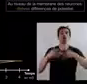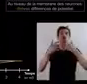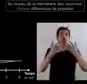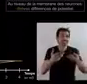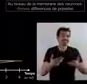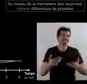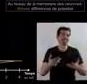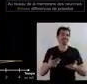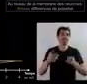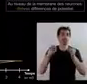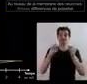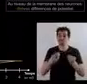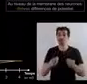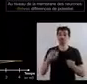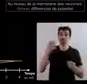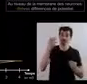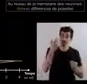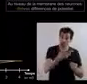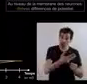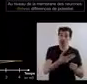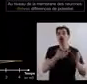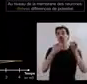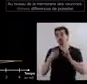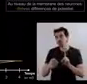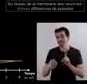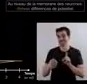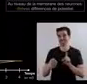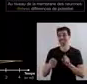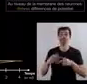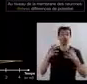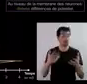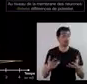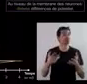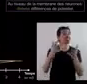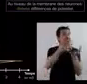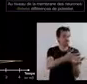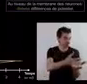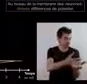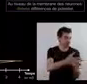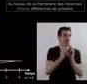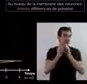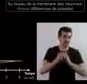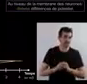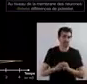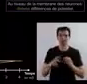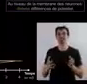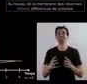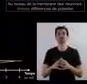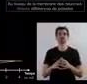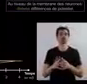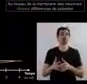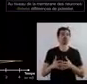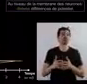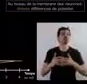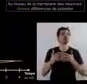donc plus l'intensité du stimulus est fort, plus l'intensité de réponse est grande. Regardez, voici